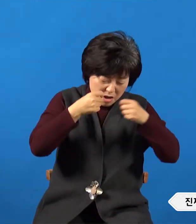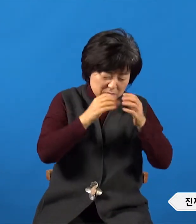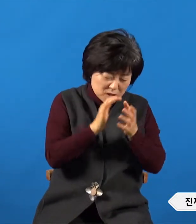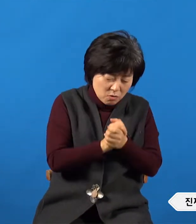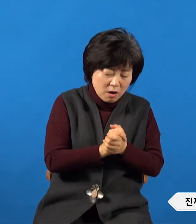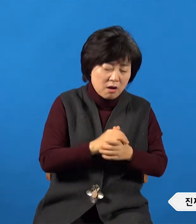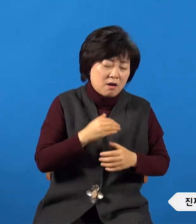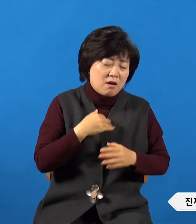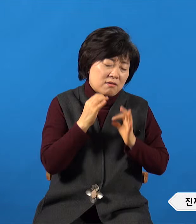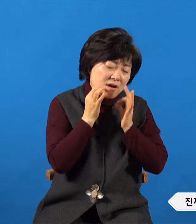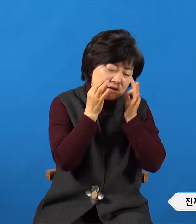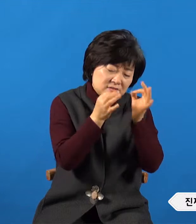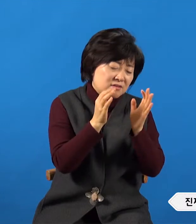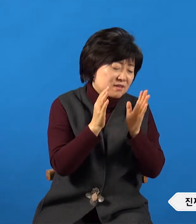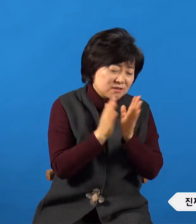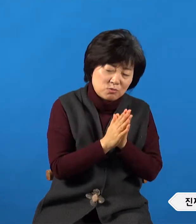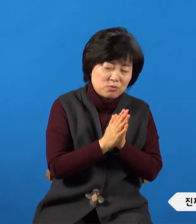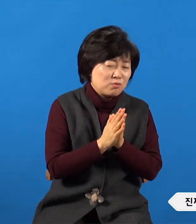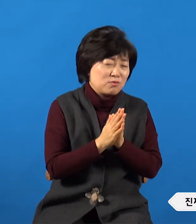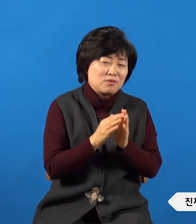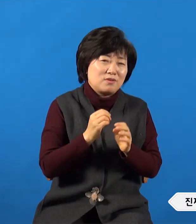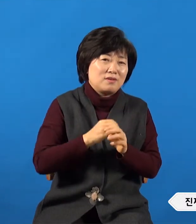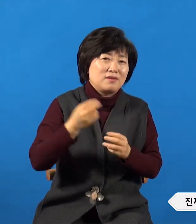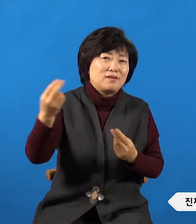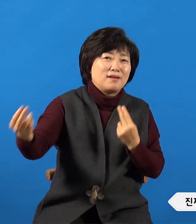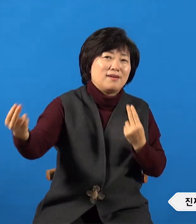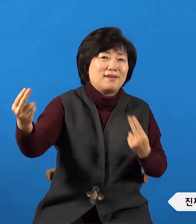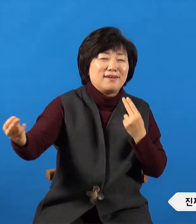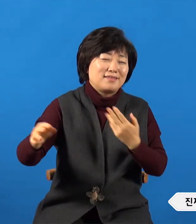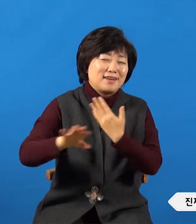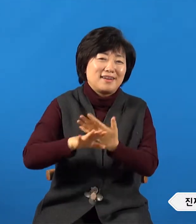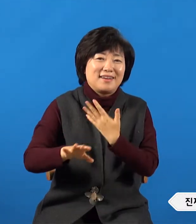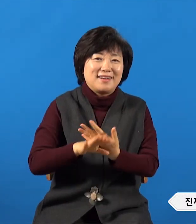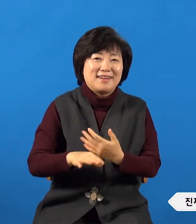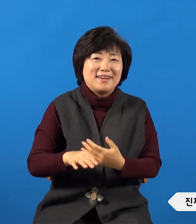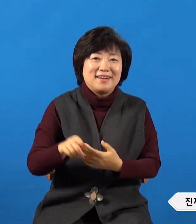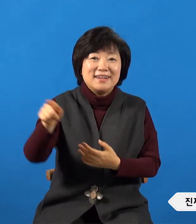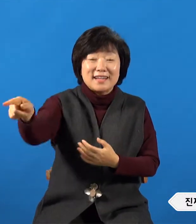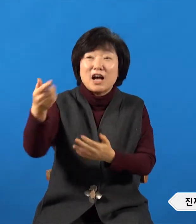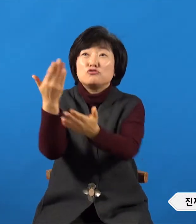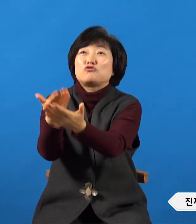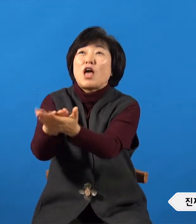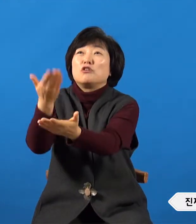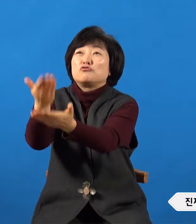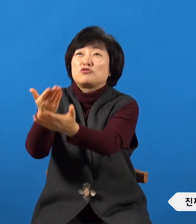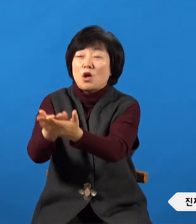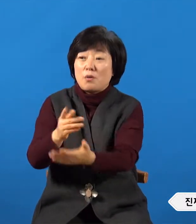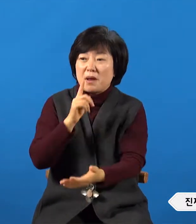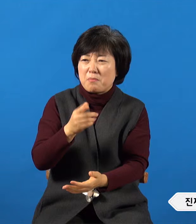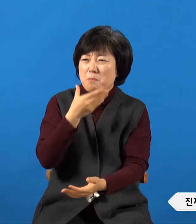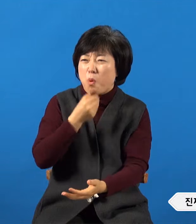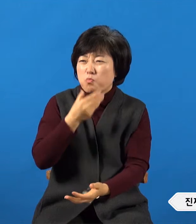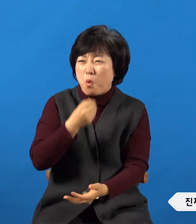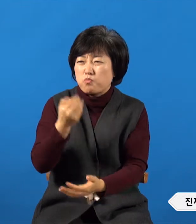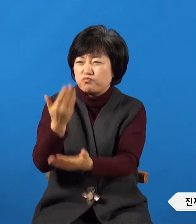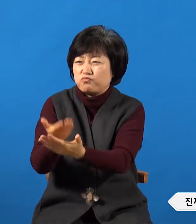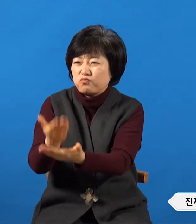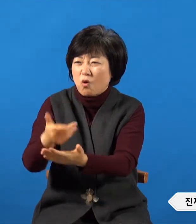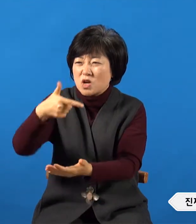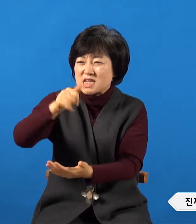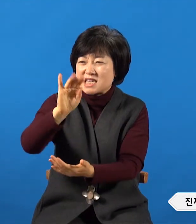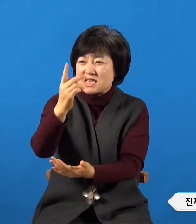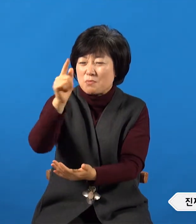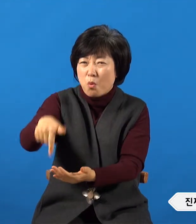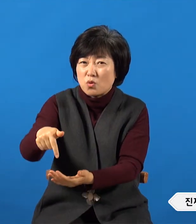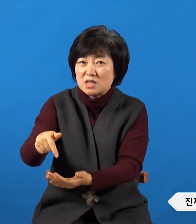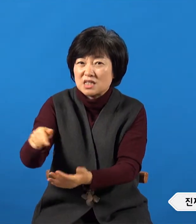기도하면 그건 간절한 기도라고 이야기합니다. 남이 주시옵소서 하면은 기복신앙이라고